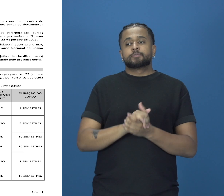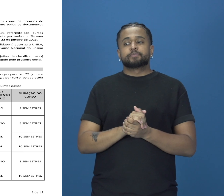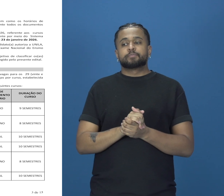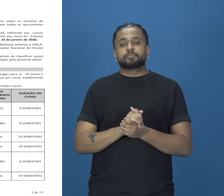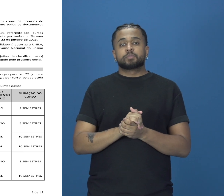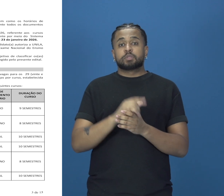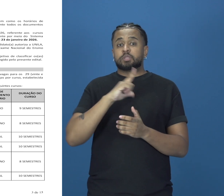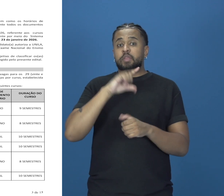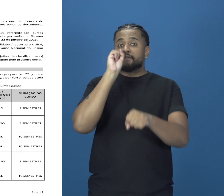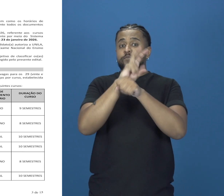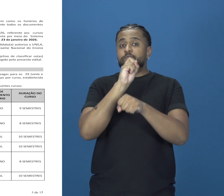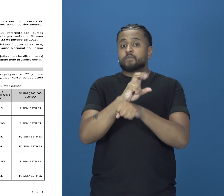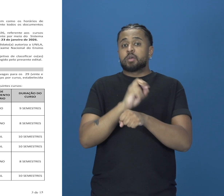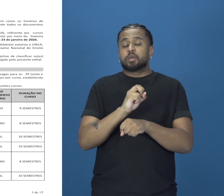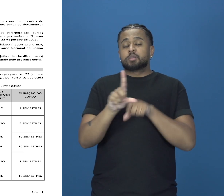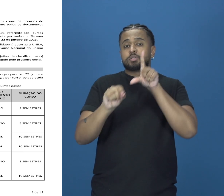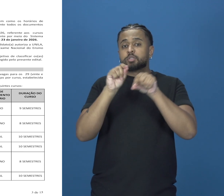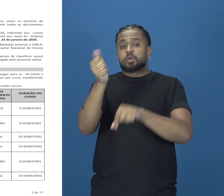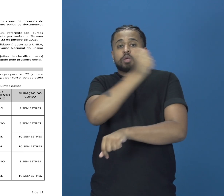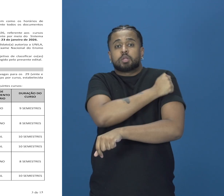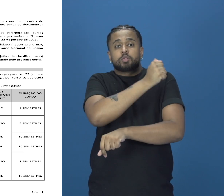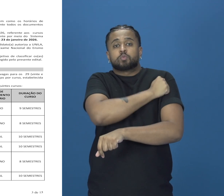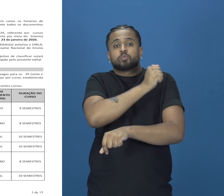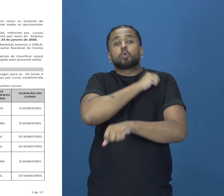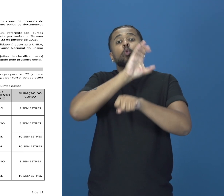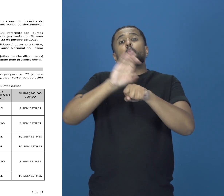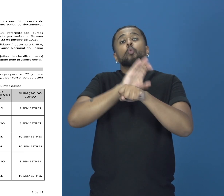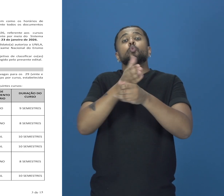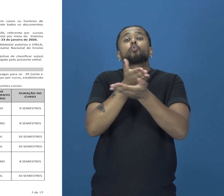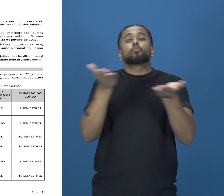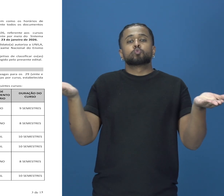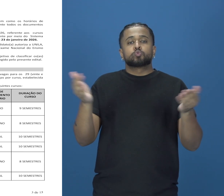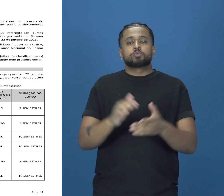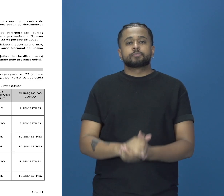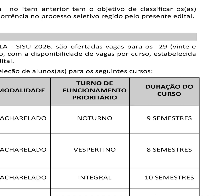5.2. Ofertam-se vagas para a seleção de alunos para os seguintes cursos.